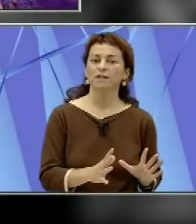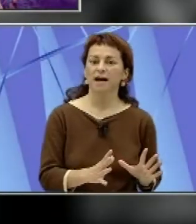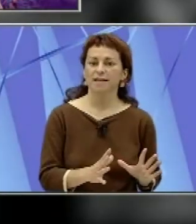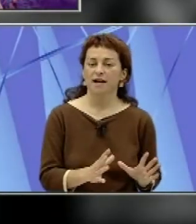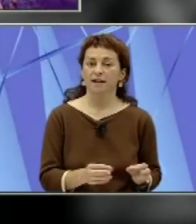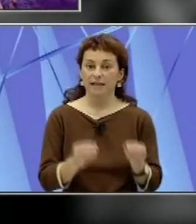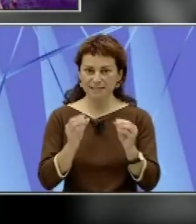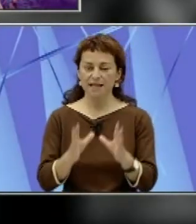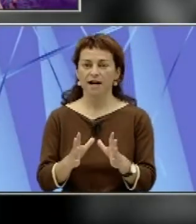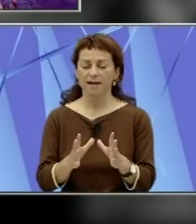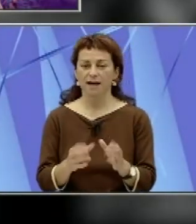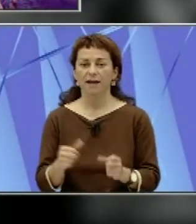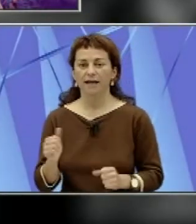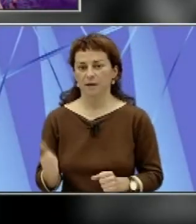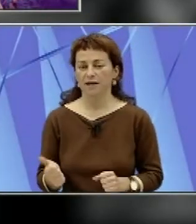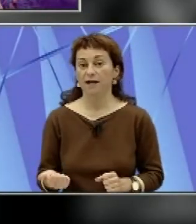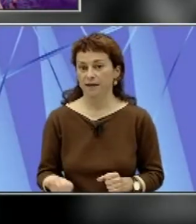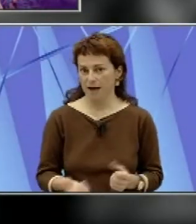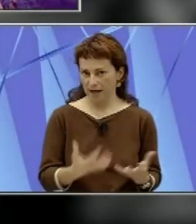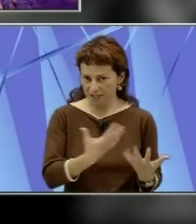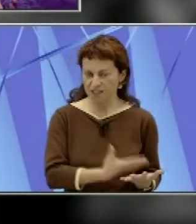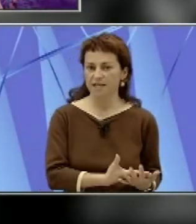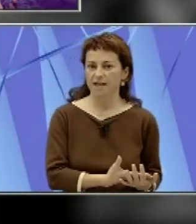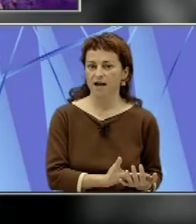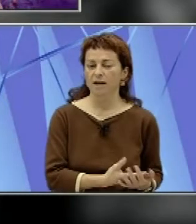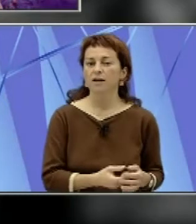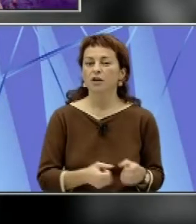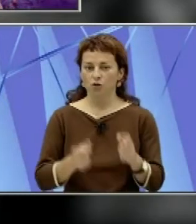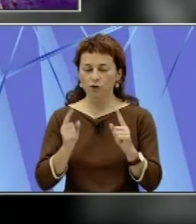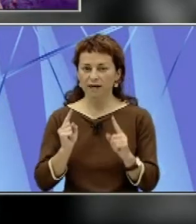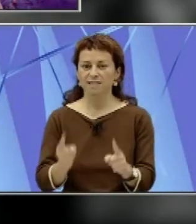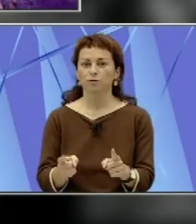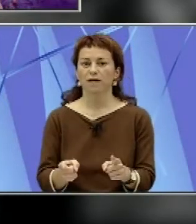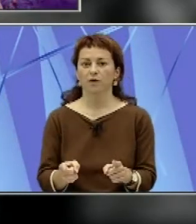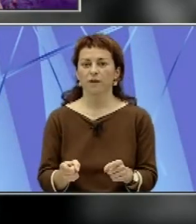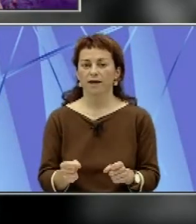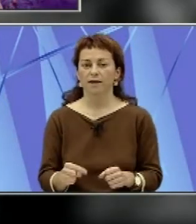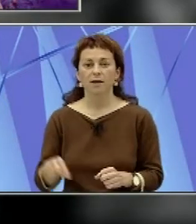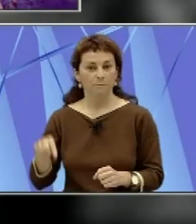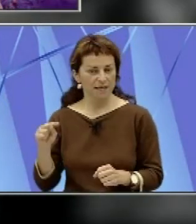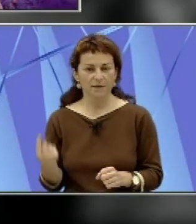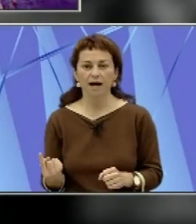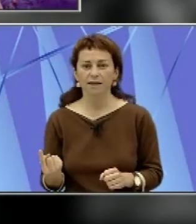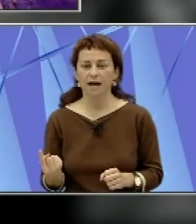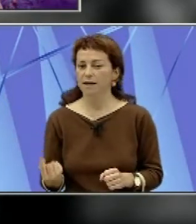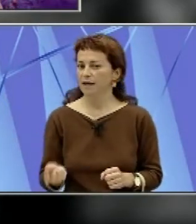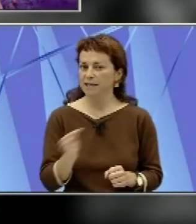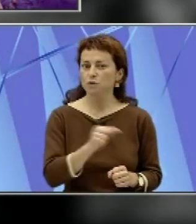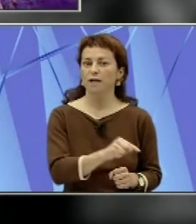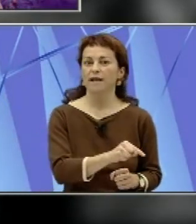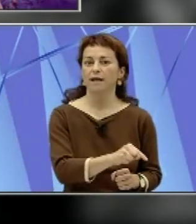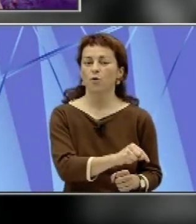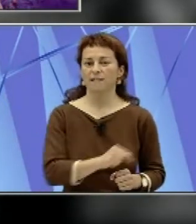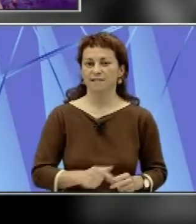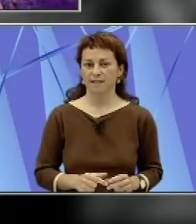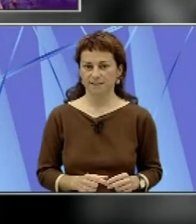Lehenengo juntagaia, ez da garaia eta bigarrena atsegina da, kontrastatuta daude. Baina bigarrenak ez